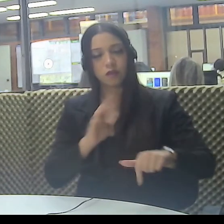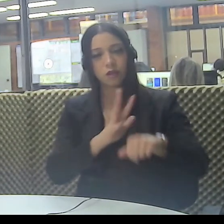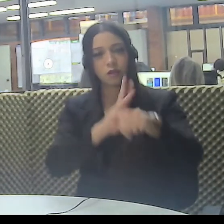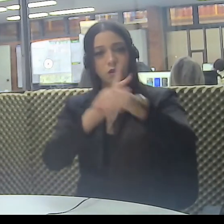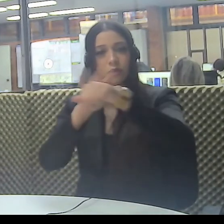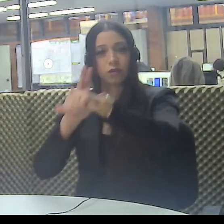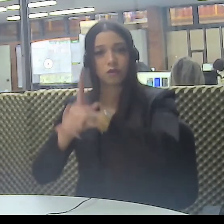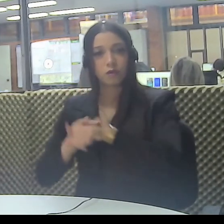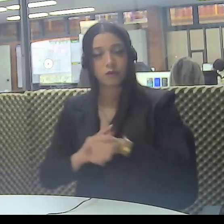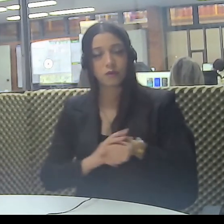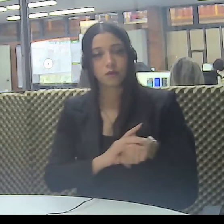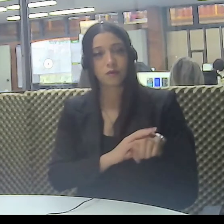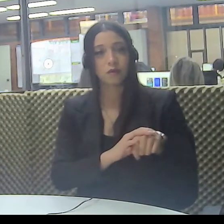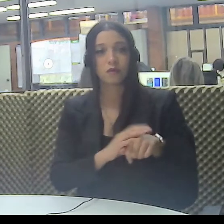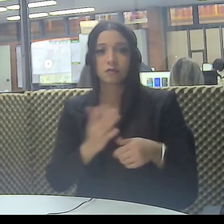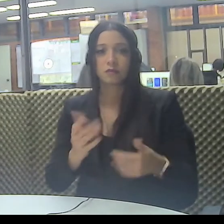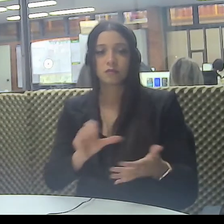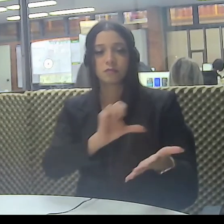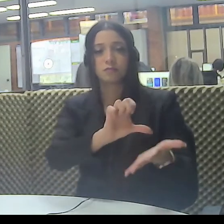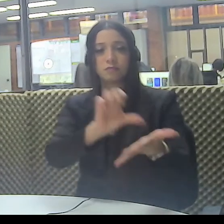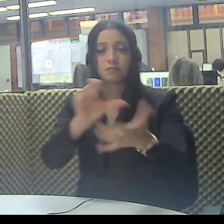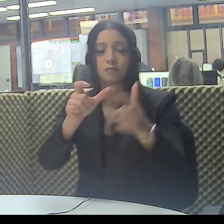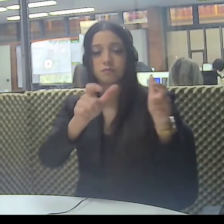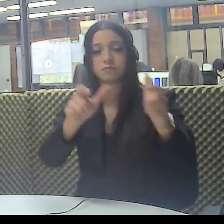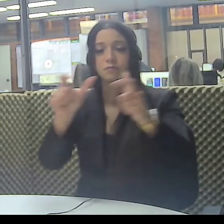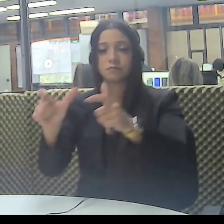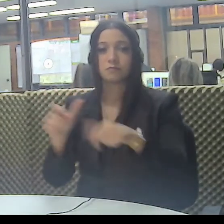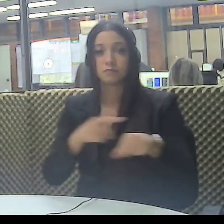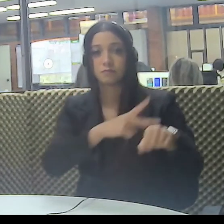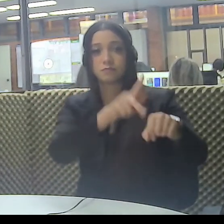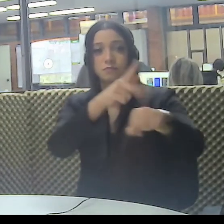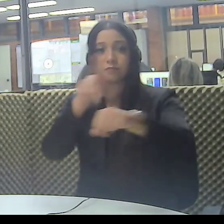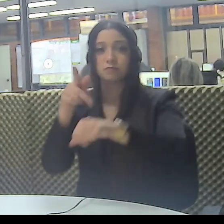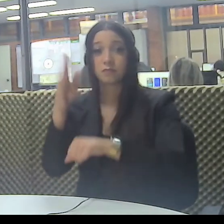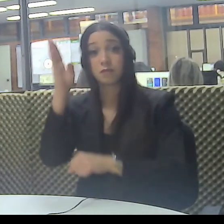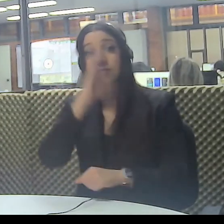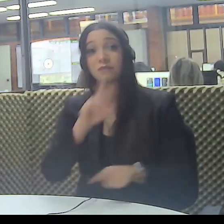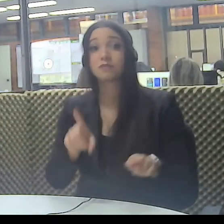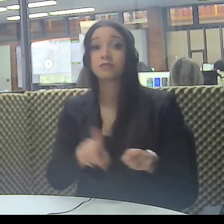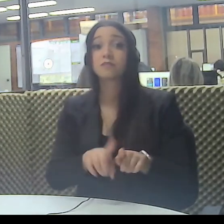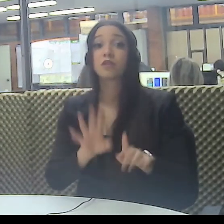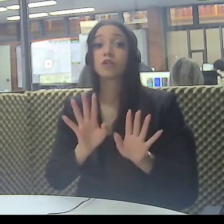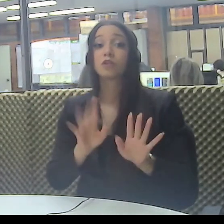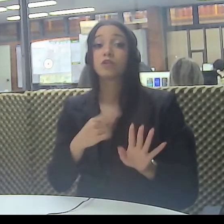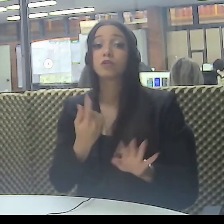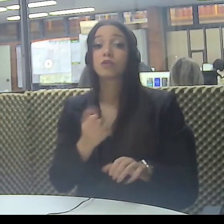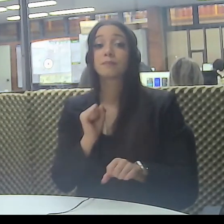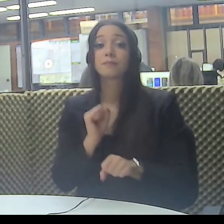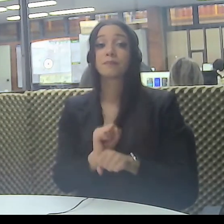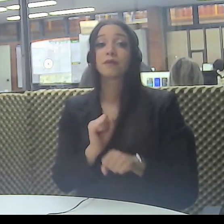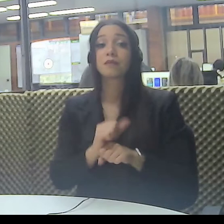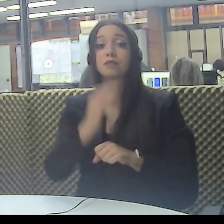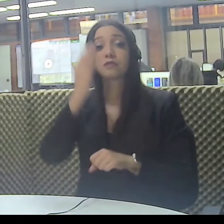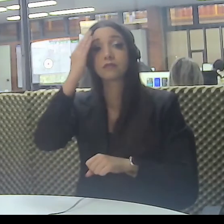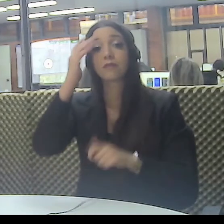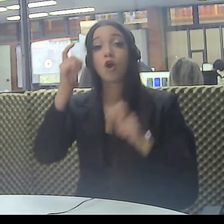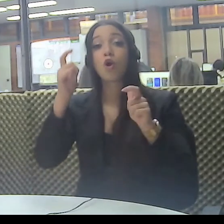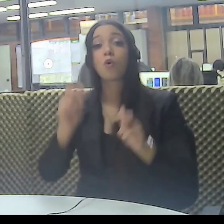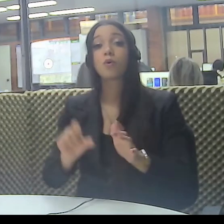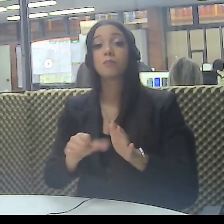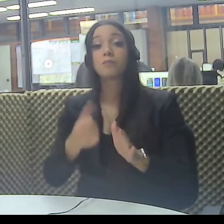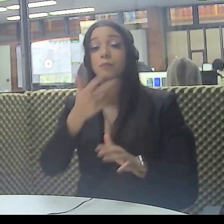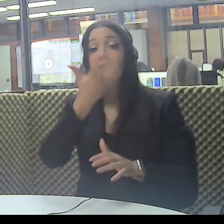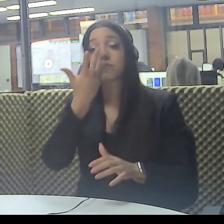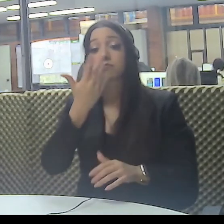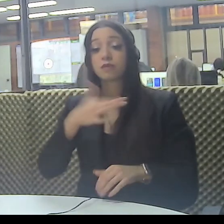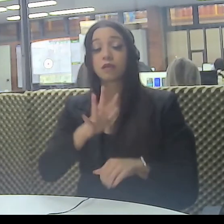uma realidade em vários países, e no Brasil não será diferente. Estamos aguardando onde será o primeiro